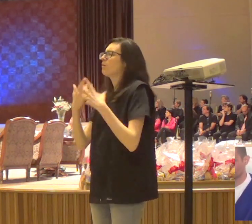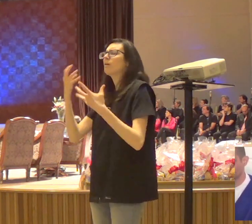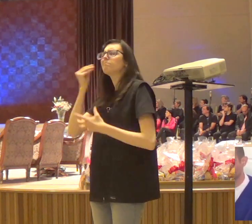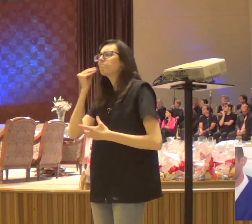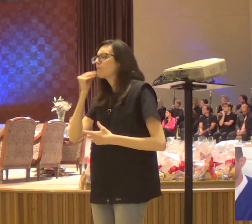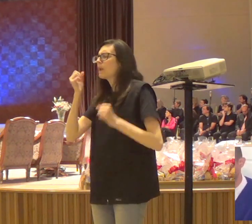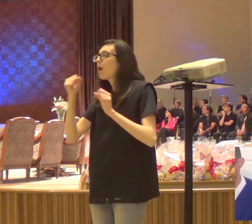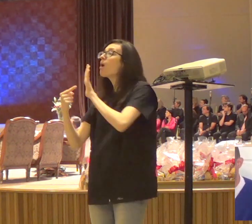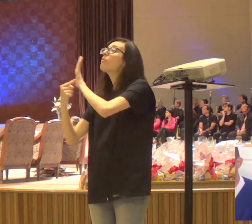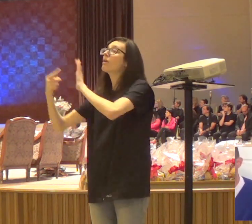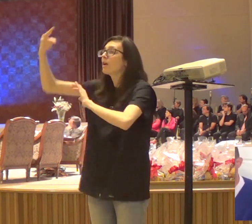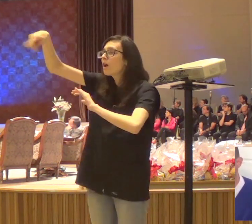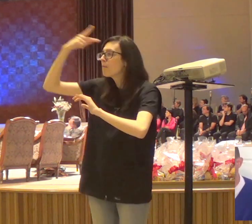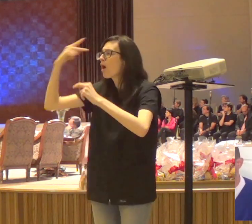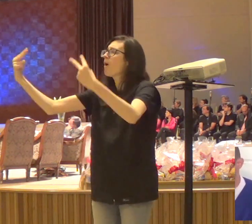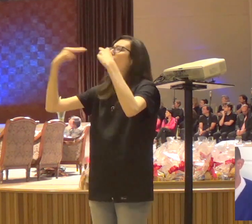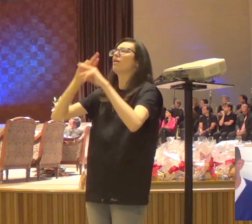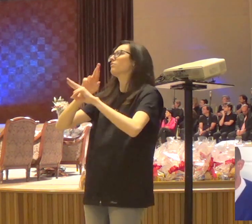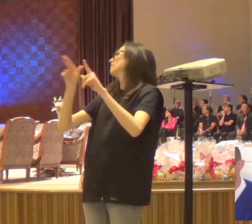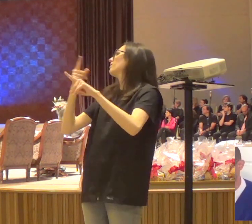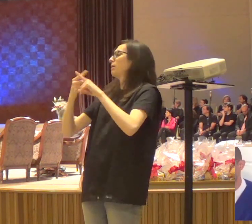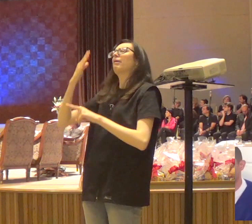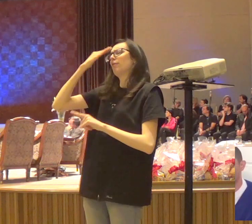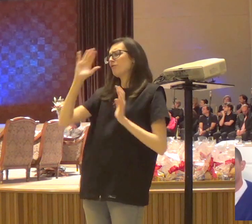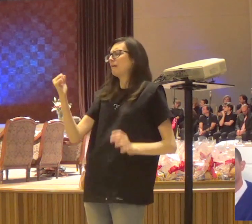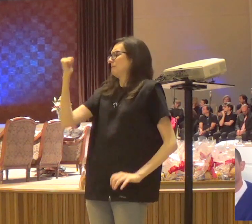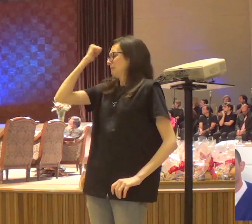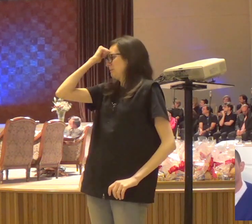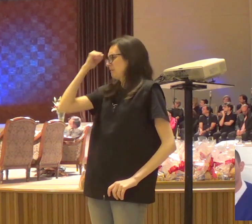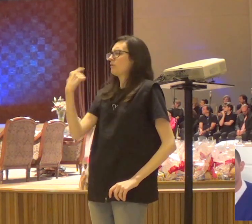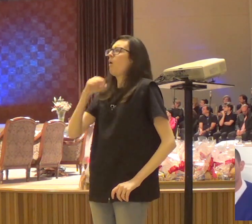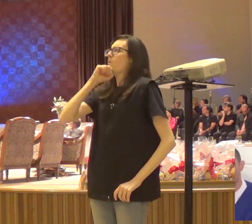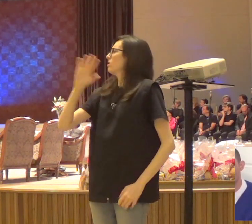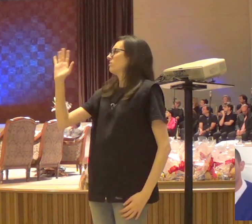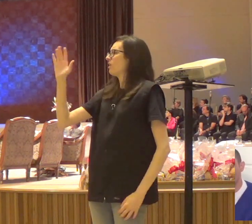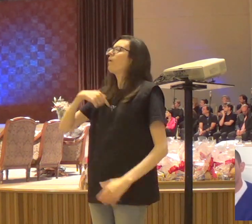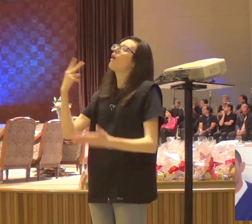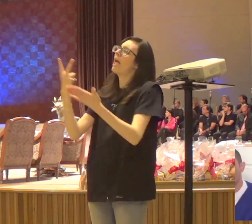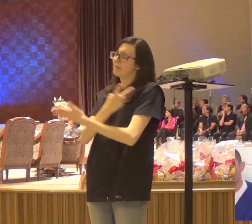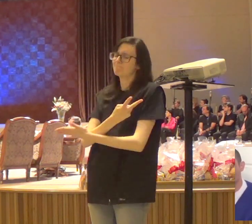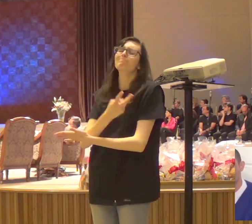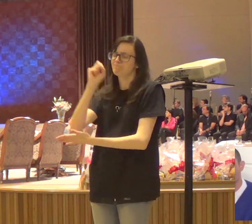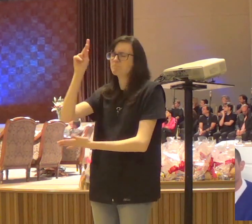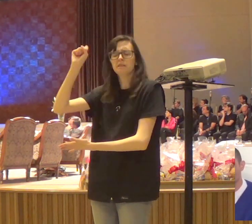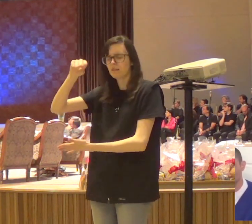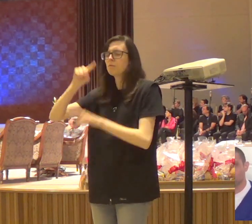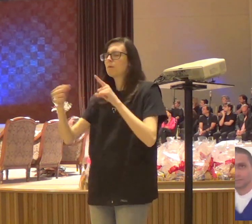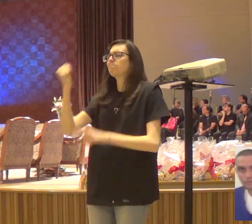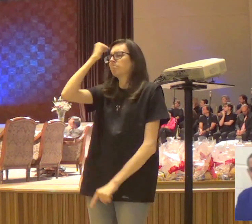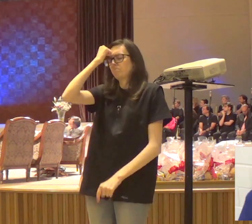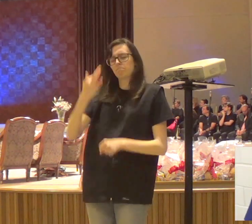oportunidade para a sociedade que nos veja com outros olhos, que realmente nós não somos monstros e sim pessoas que erramos, como todos estão sujeitos a